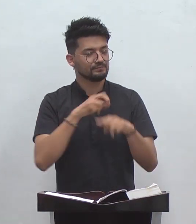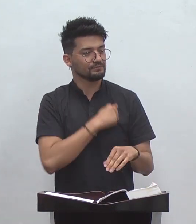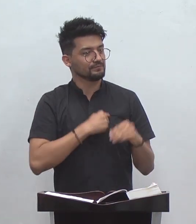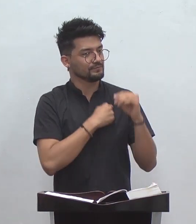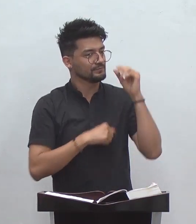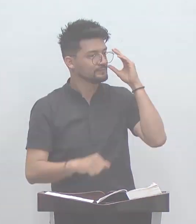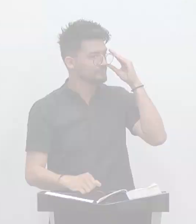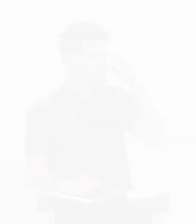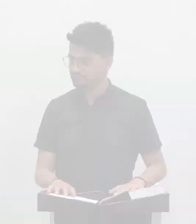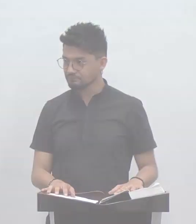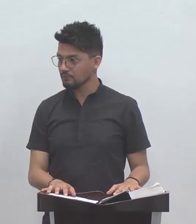amén.